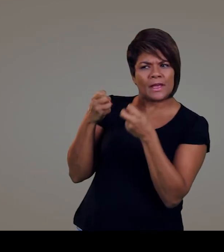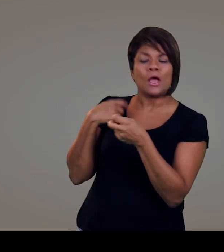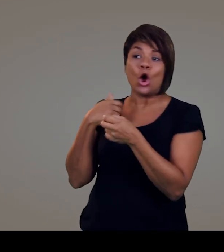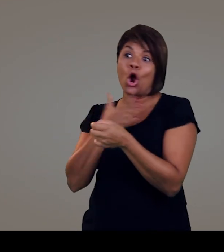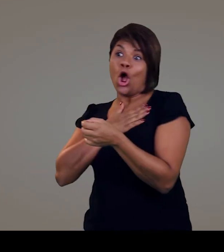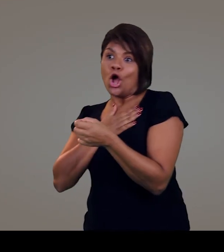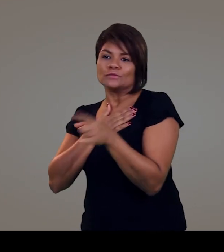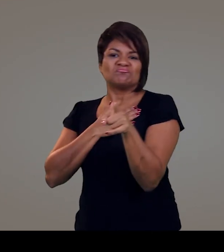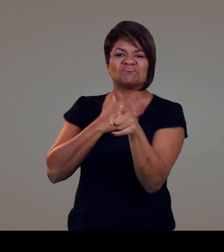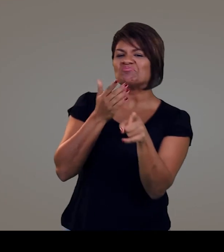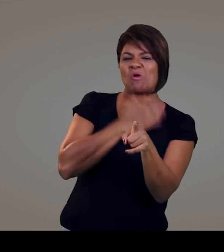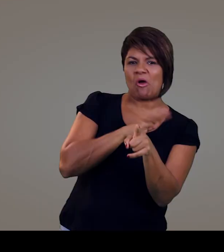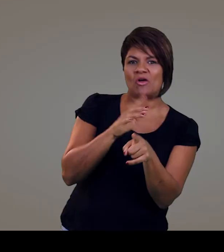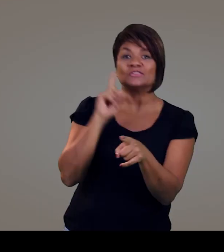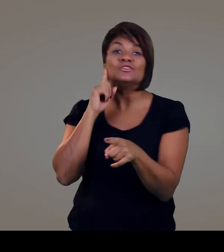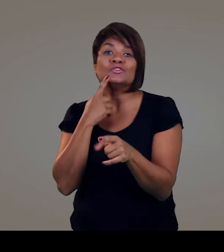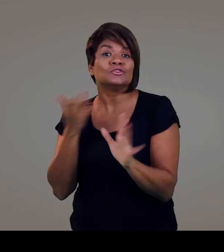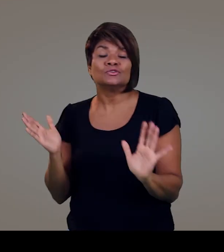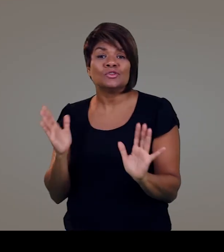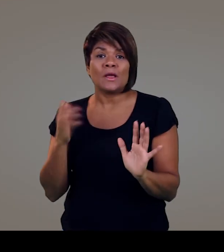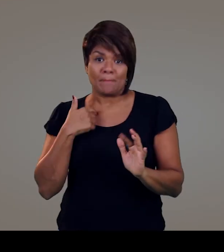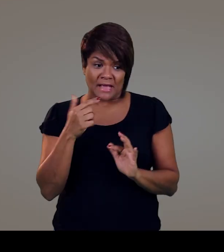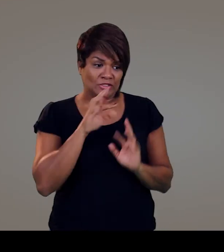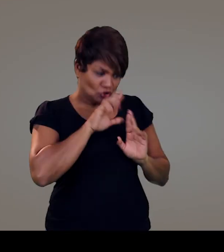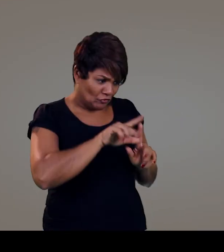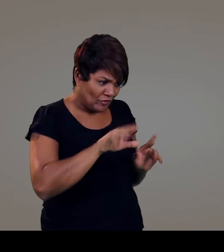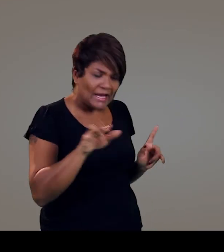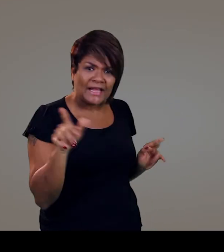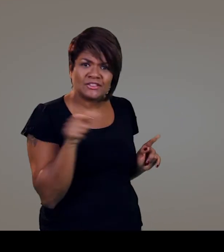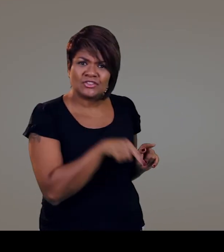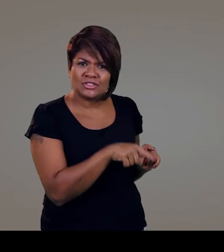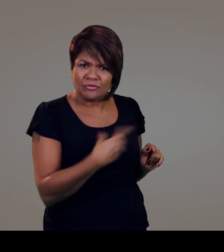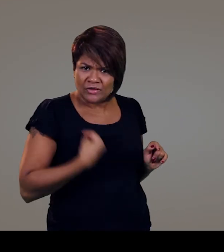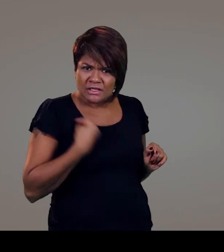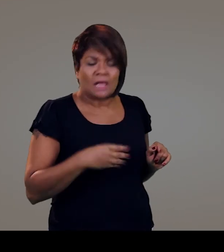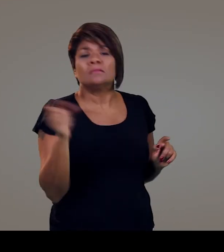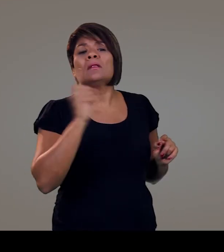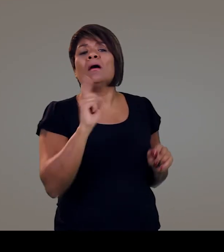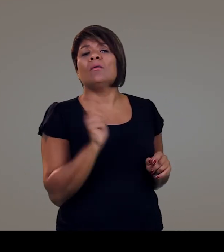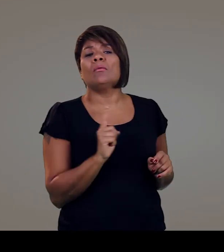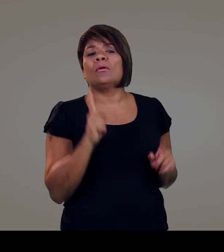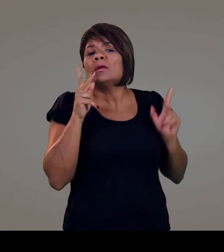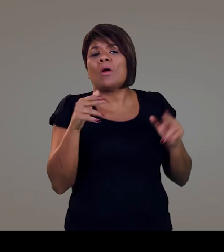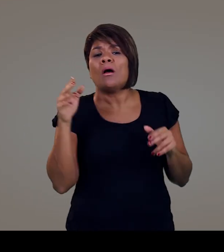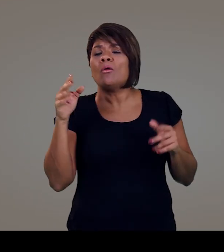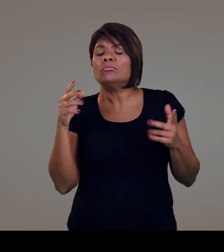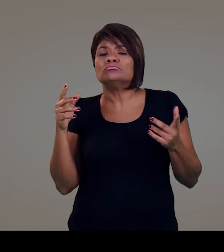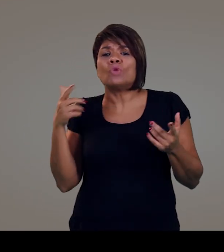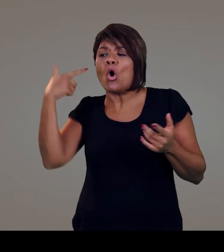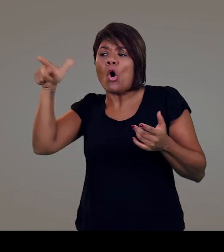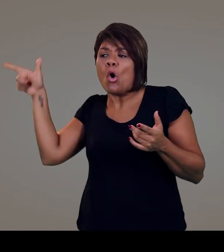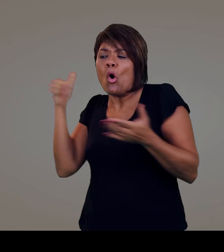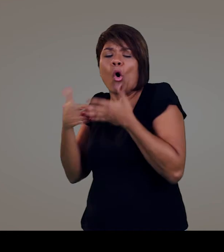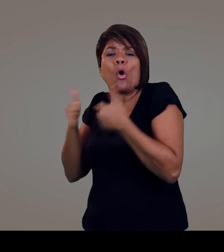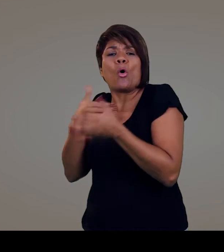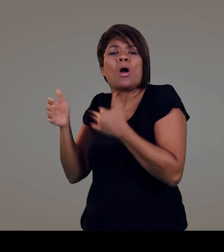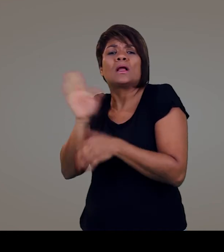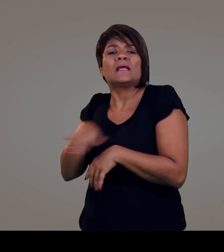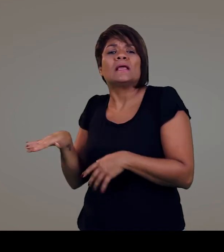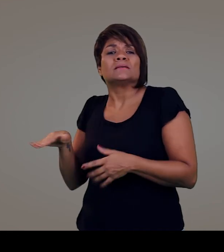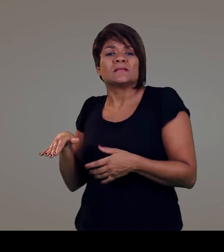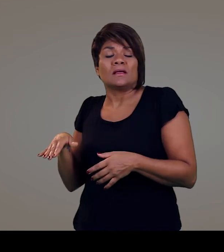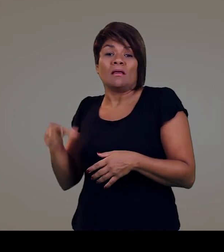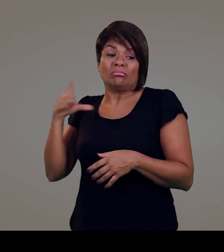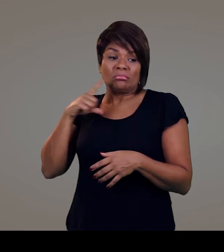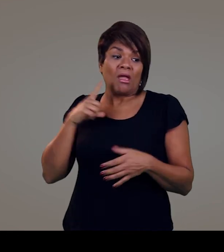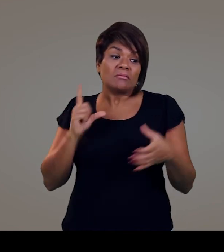isso diferente de qualquer outra criança, né? Quando a gente coloca o filho na escola, tem a turminha da escola, tem